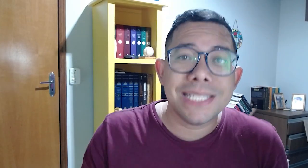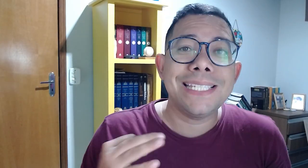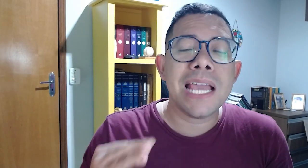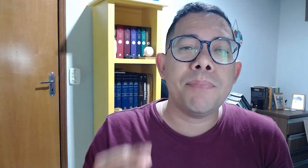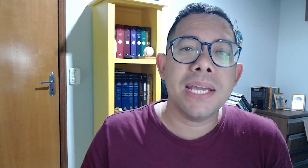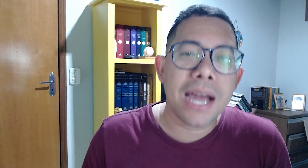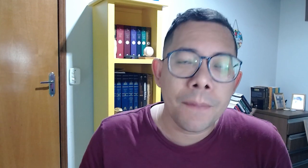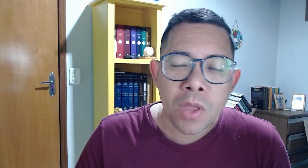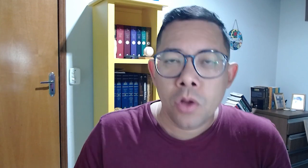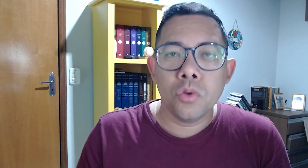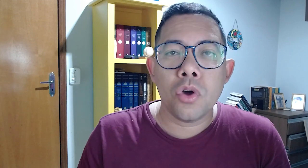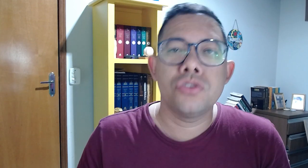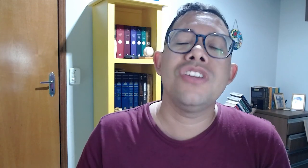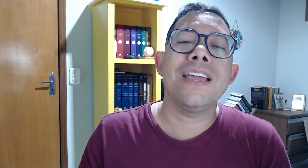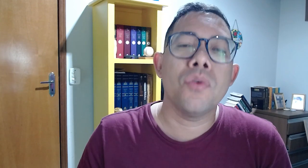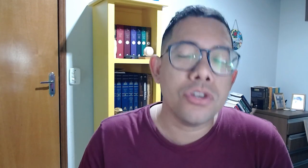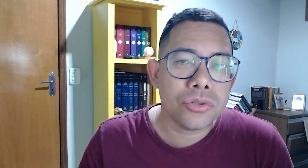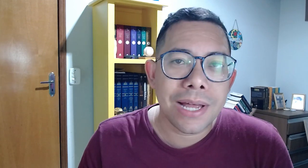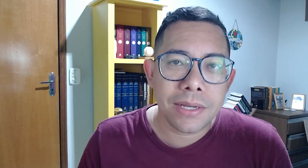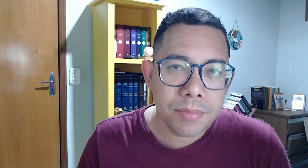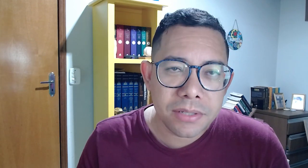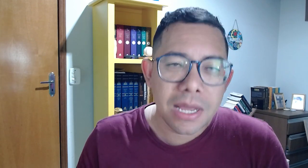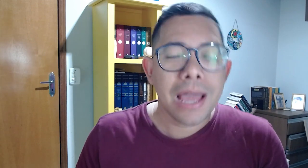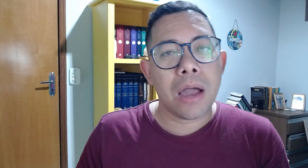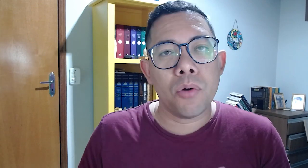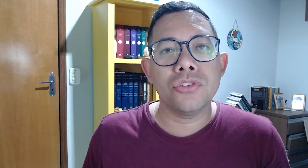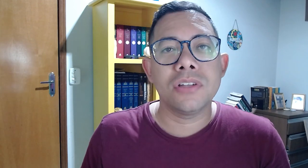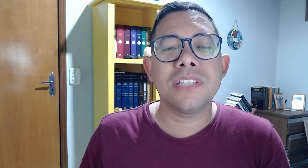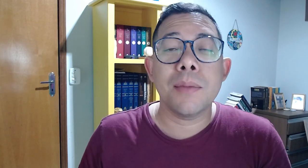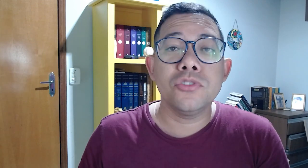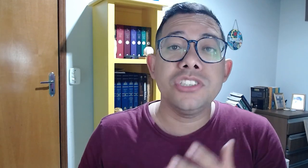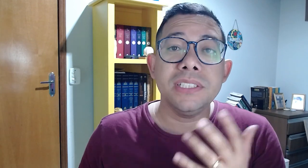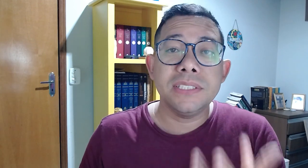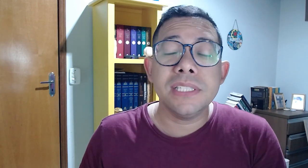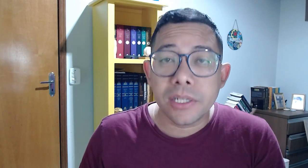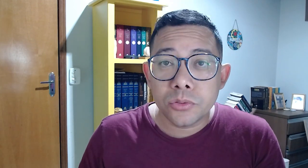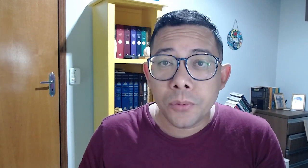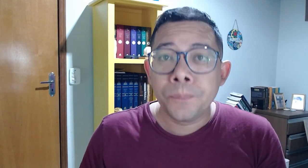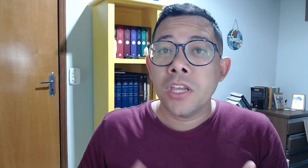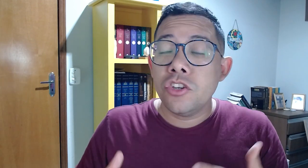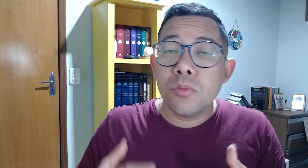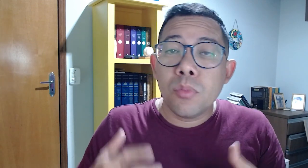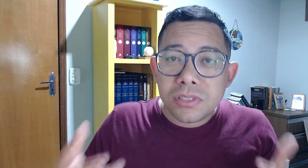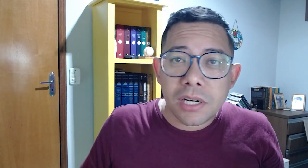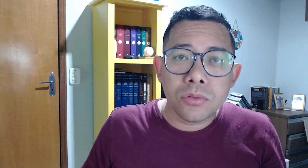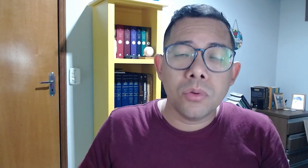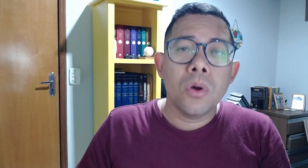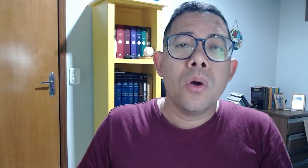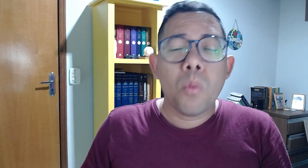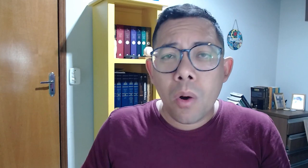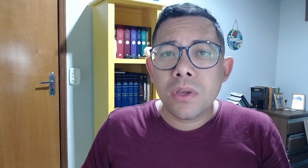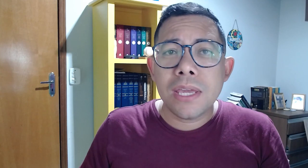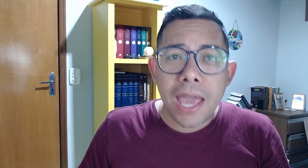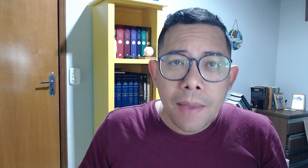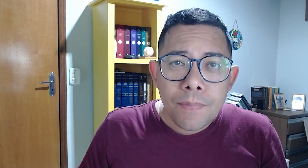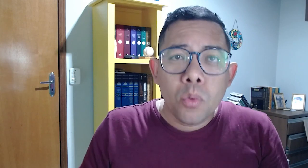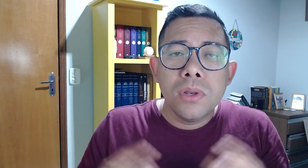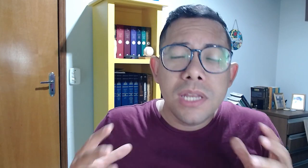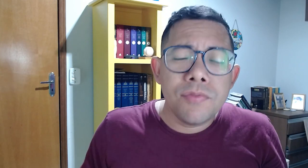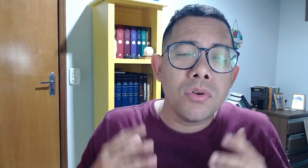se aplicar no nosso diagnóstico da Libras, onde nós estaremos te ensinando e te mostrando qual que é o nível que